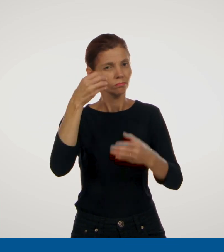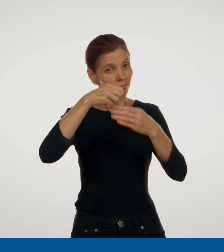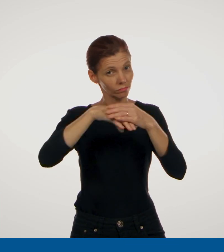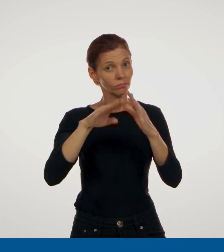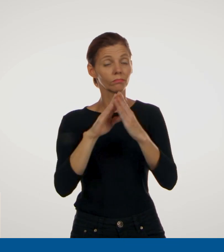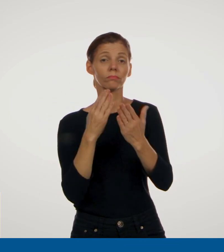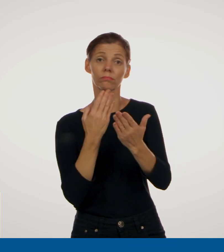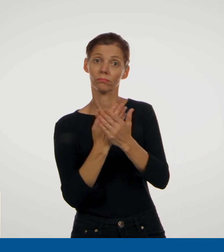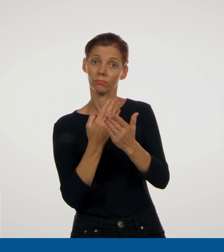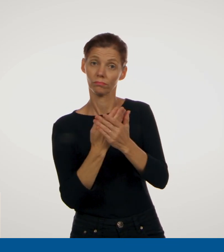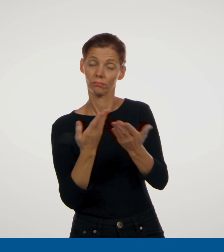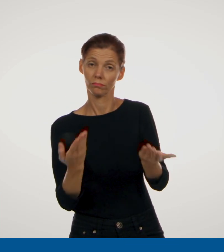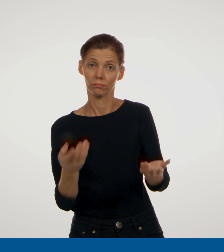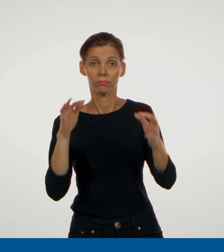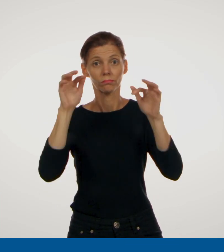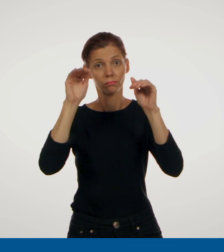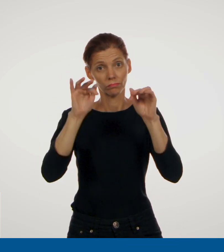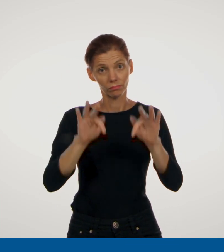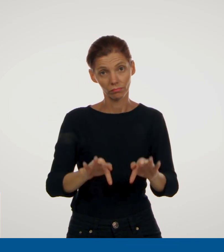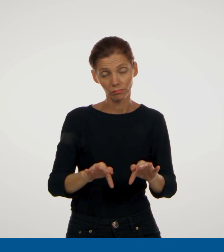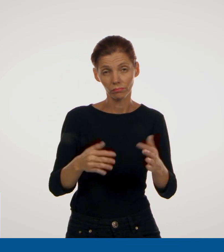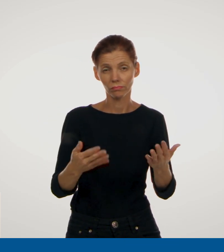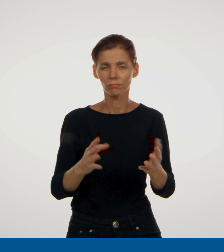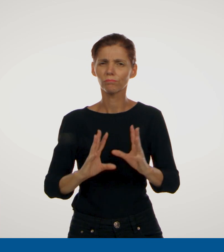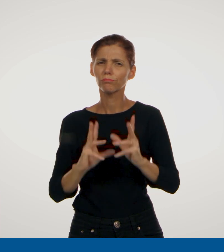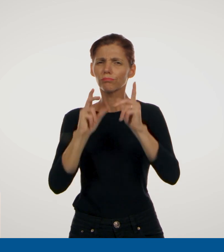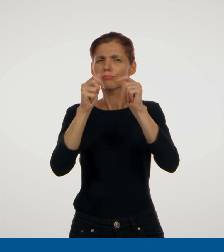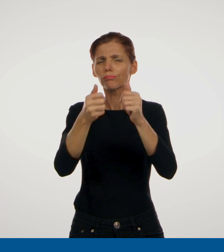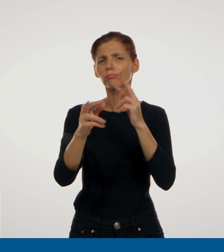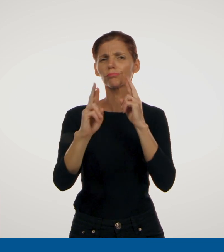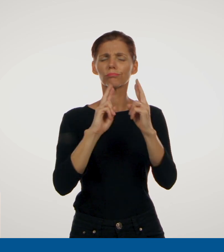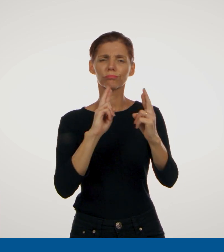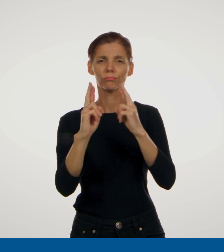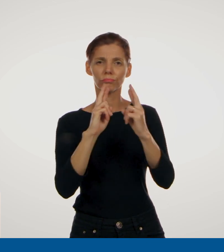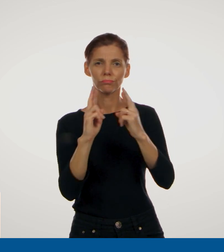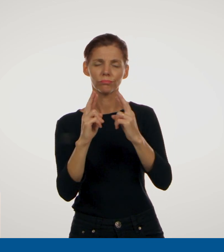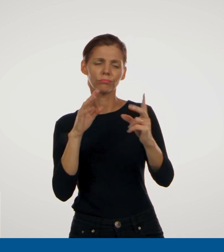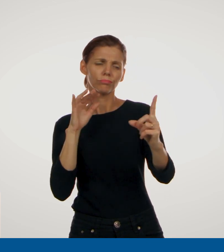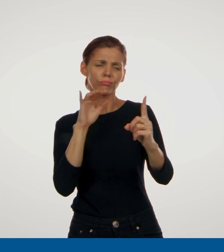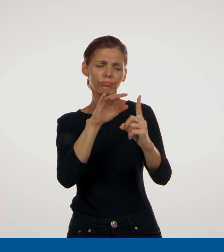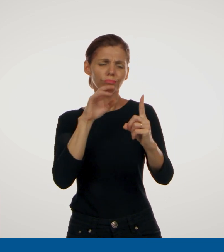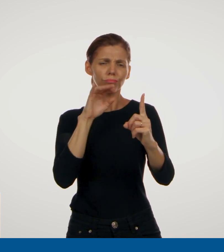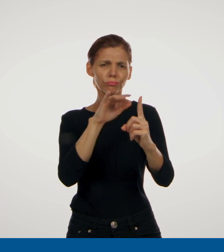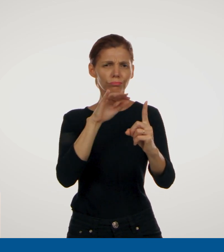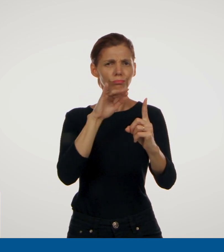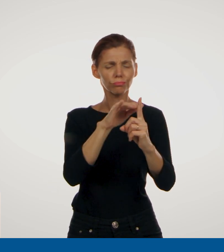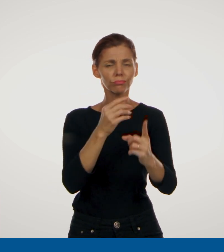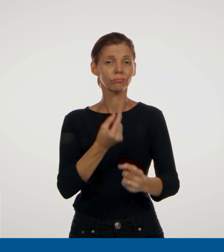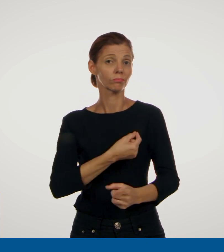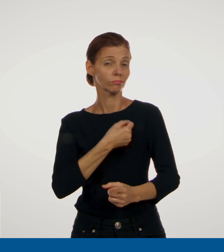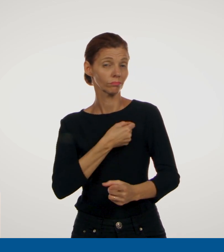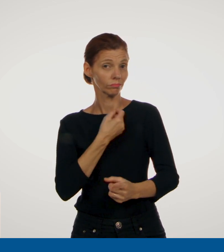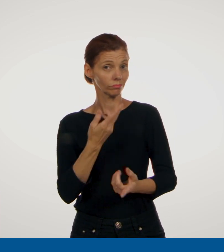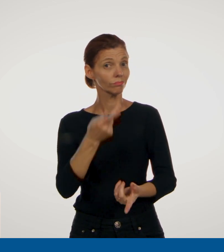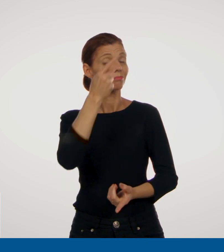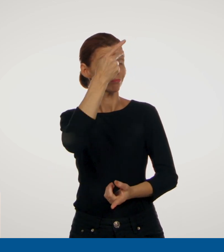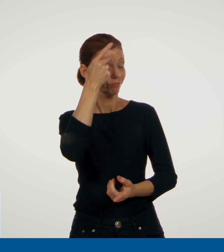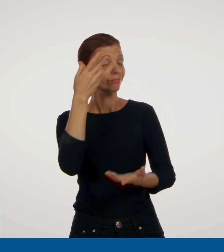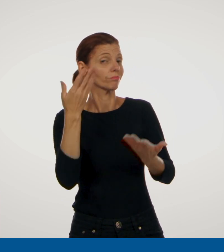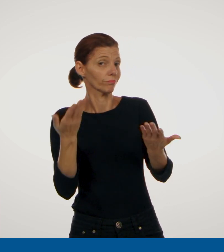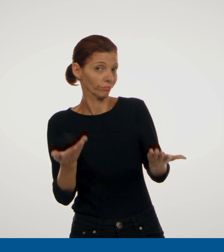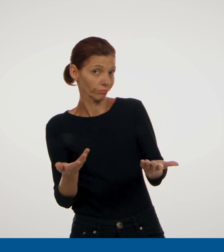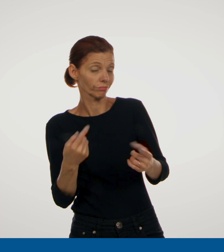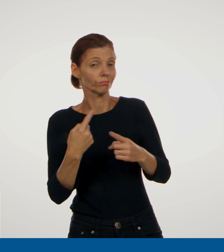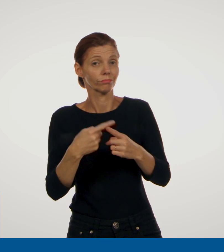dia. Por fim, todas essas relações influenciarão diretamente na vida social do